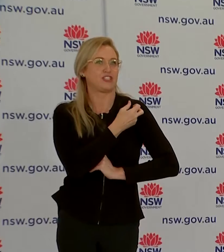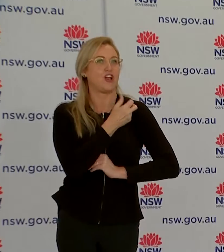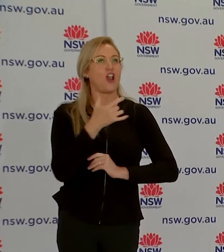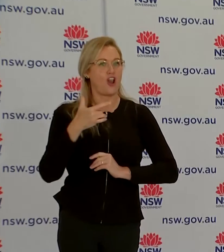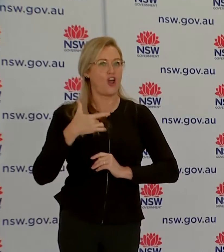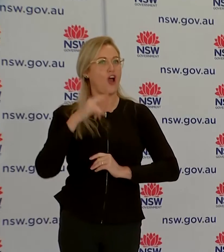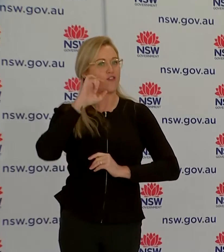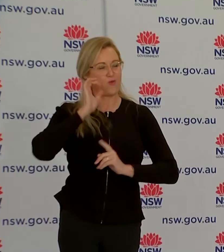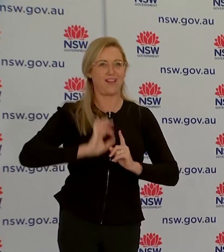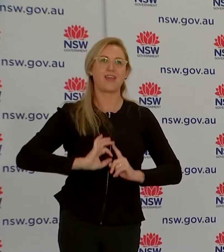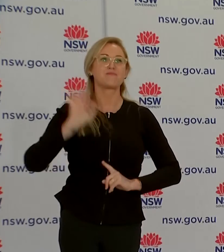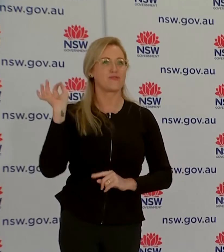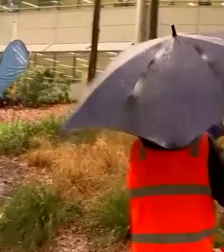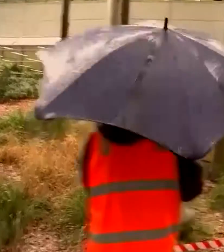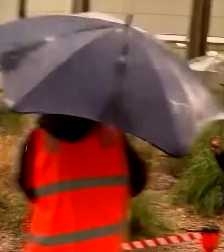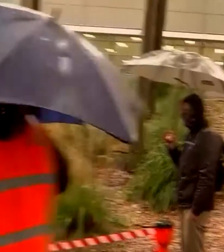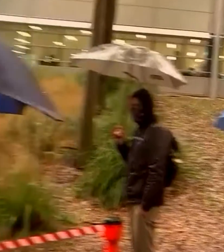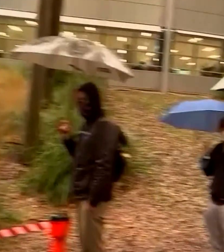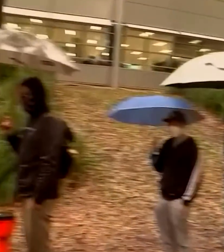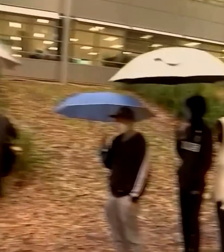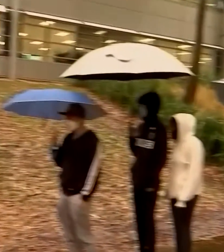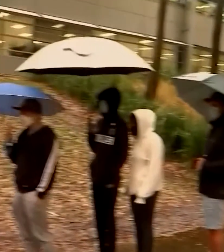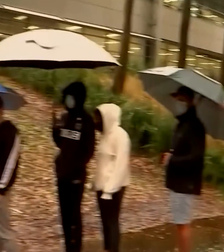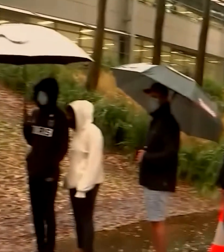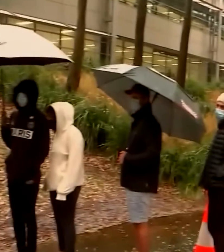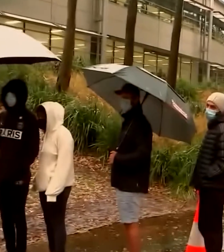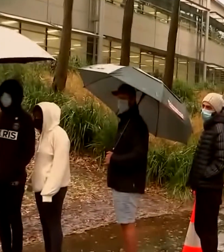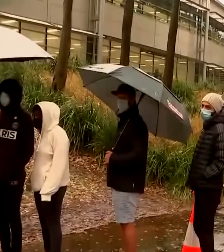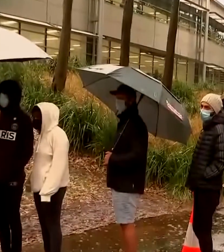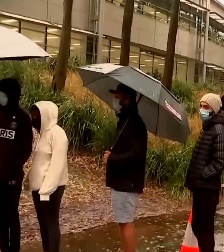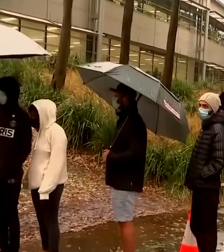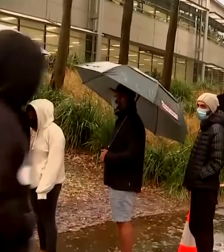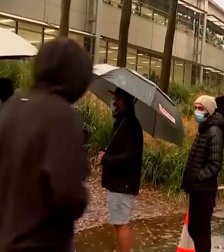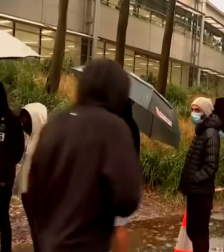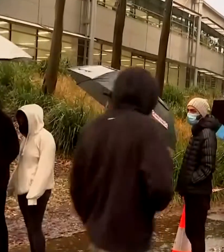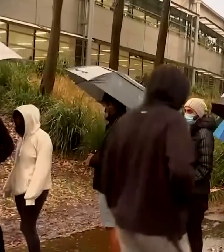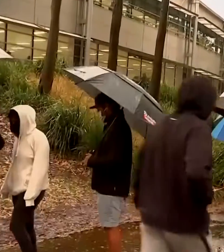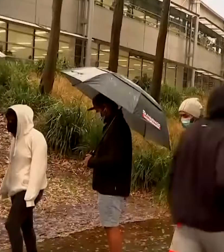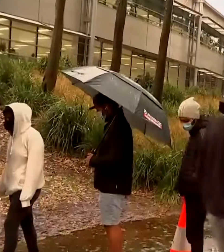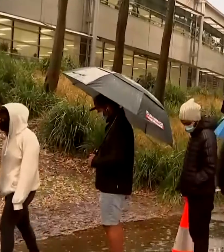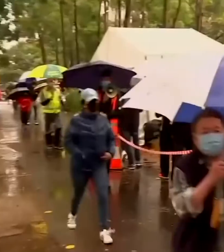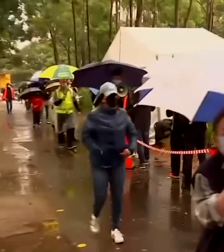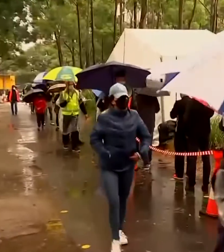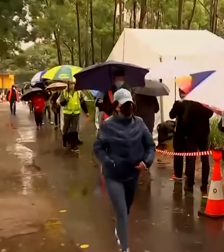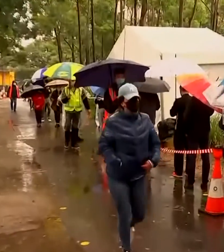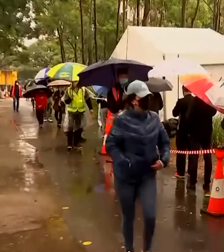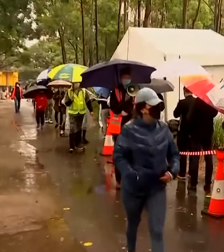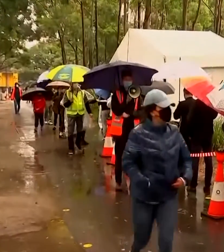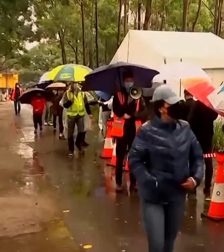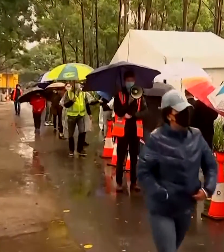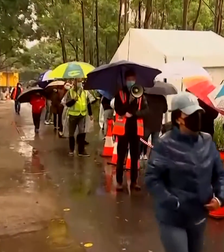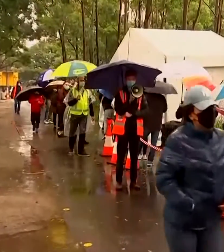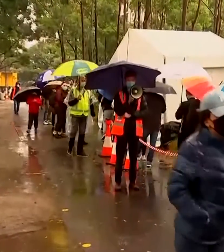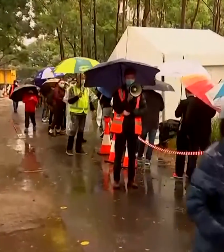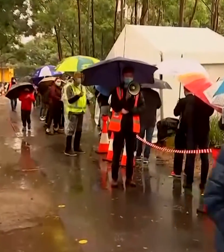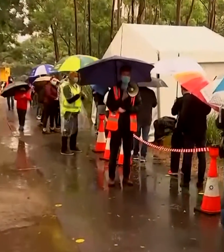新南威尔士州的疫情状况。目前该州已经有40%成年人完成了两剂疫苗接种。格拉迪斯